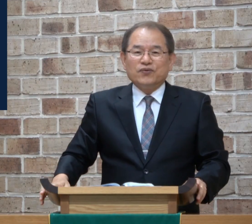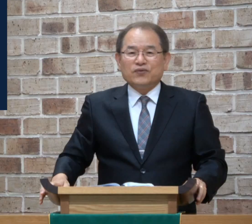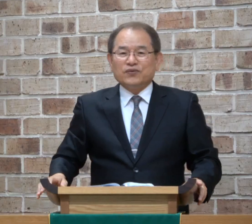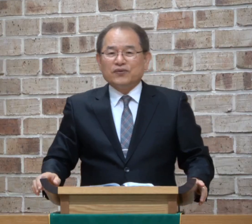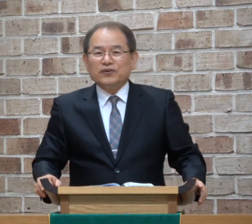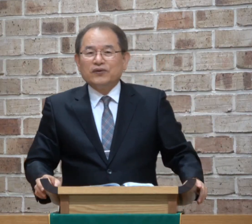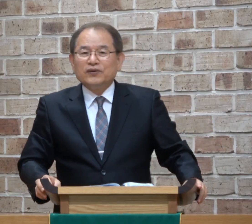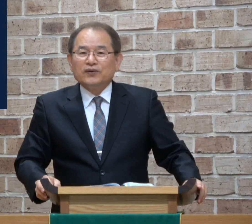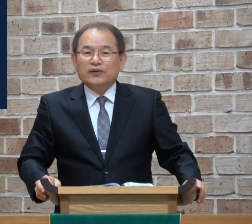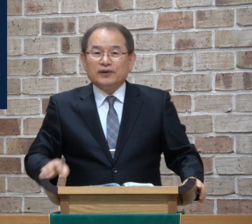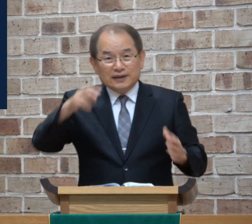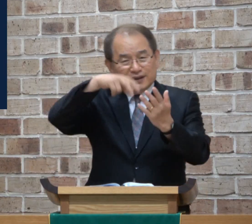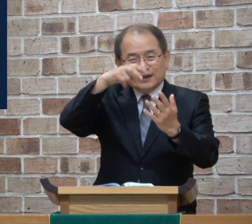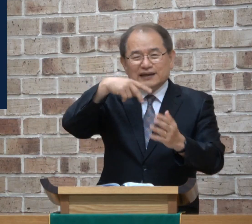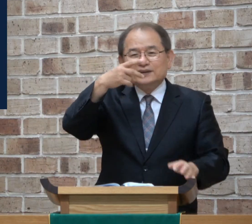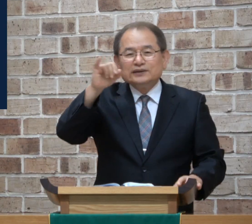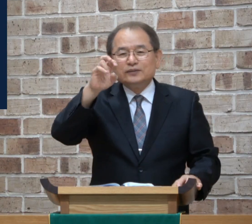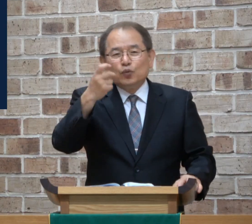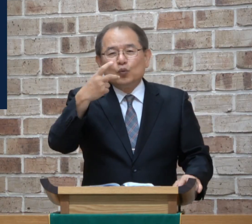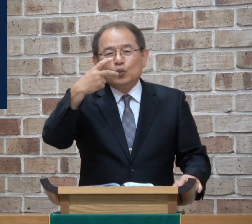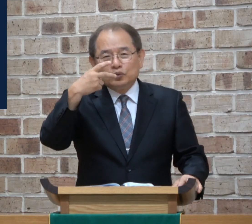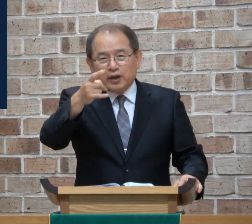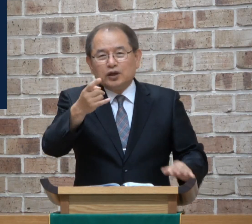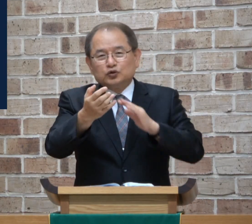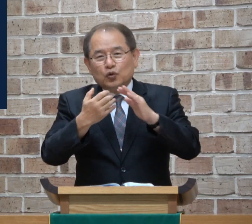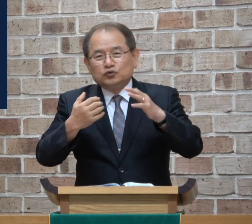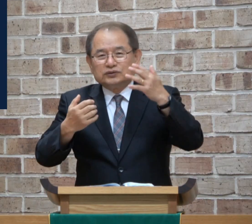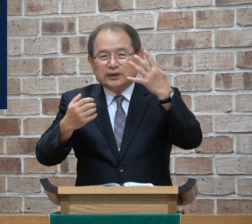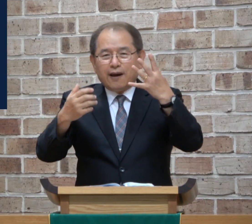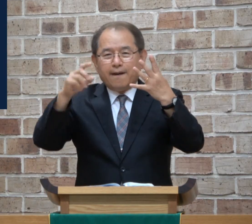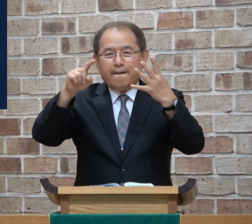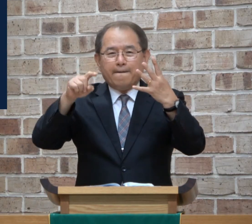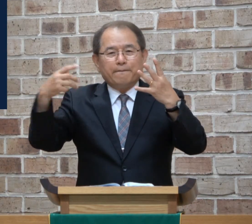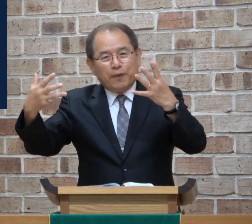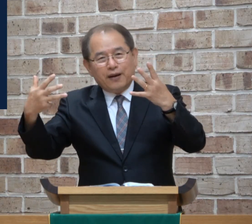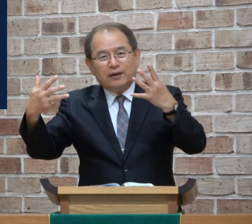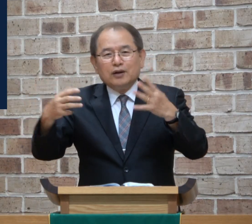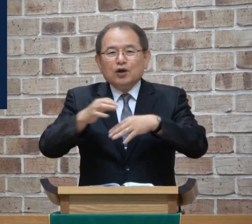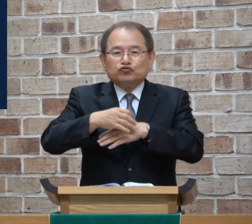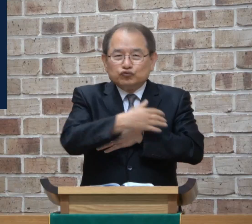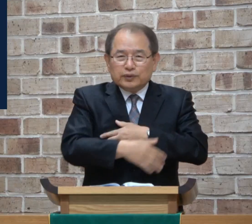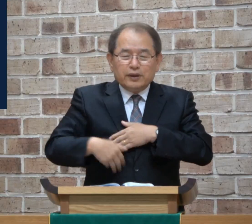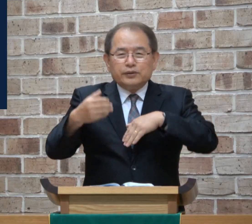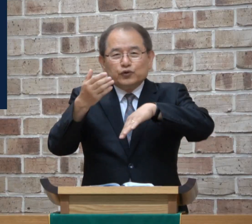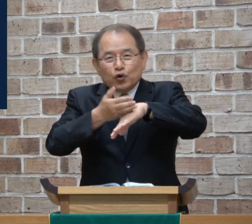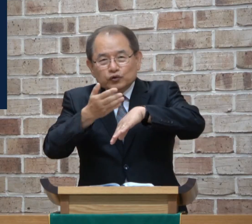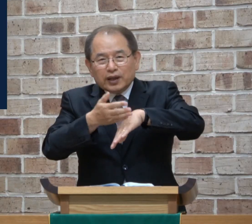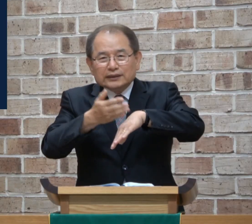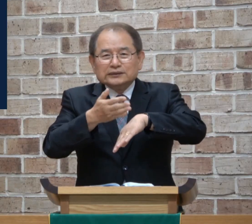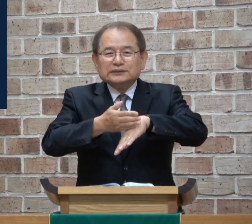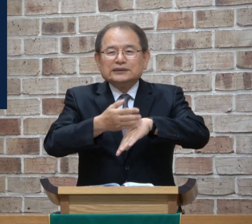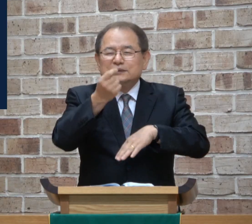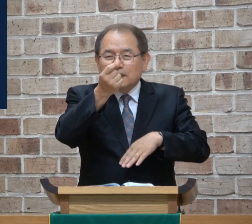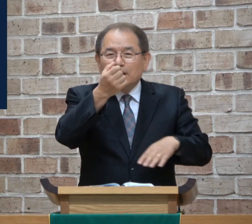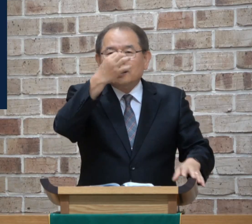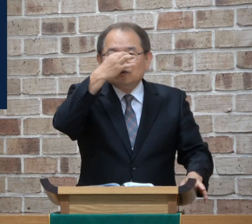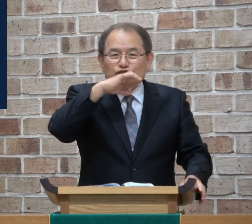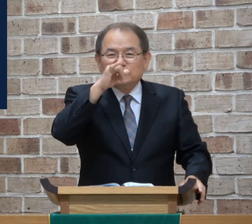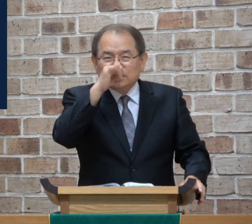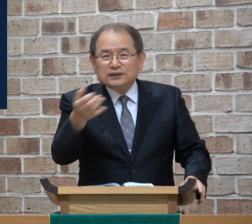그 훈련을 따라가야 되는 것입니다. 디모데전서 4장 8절 말씀에 육체의 연단은 약간의 유익이